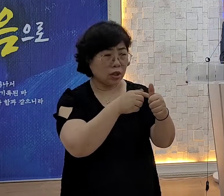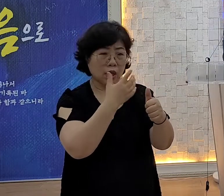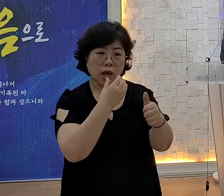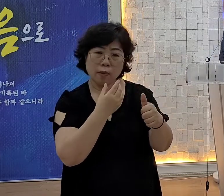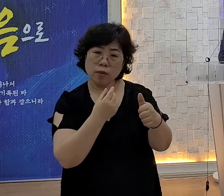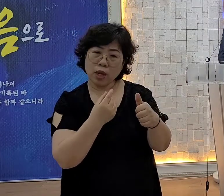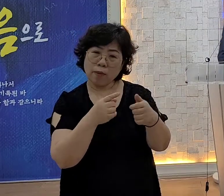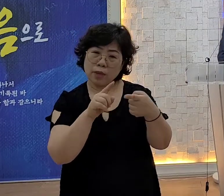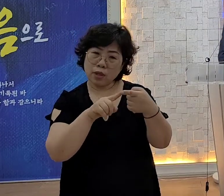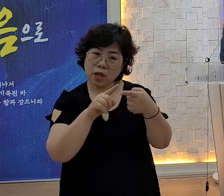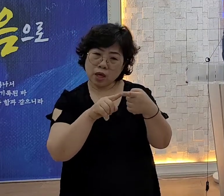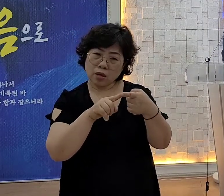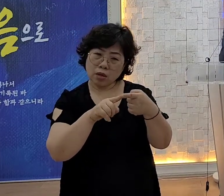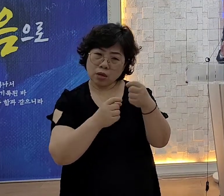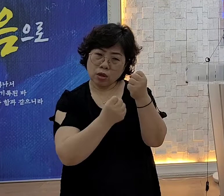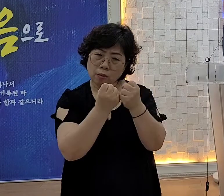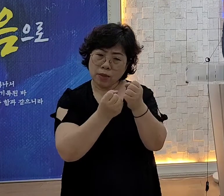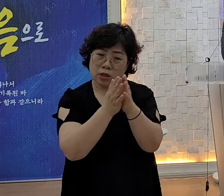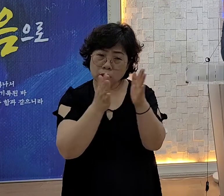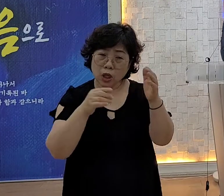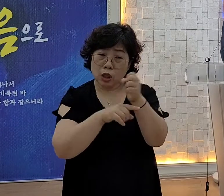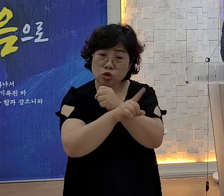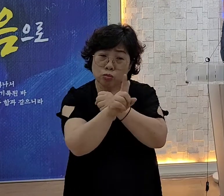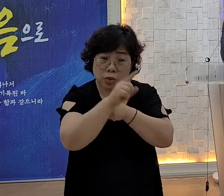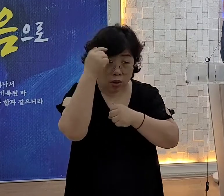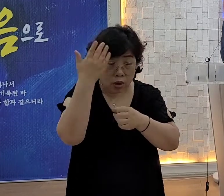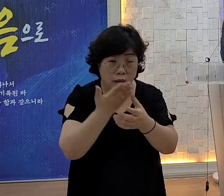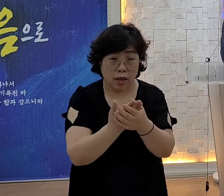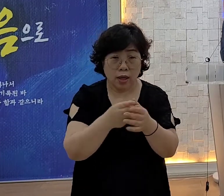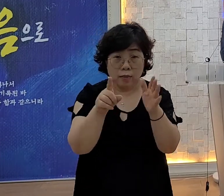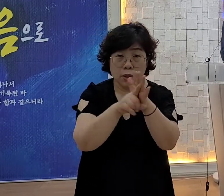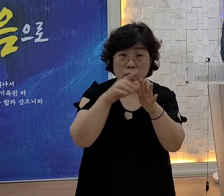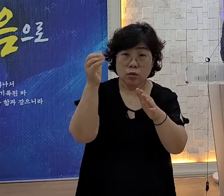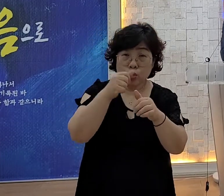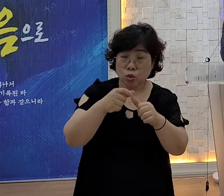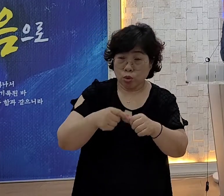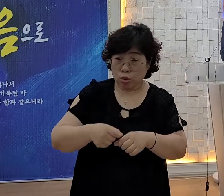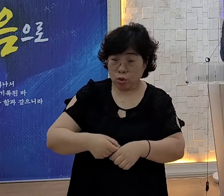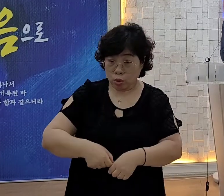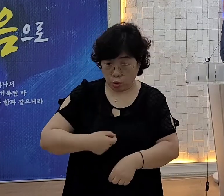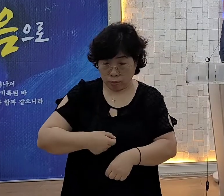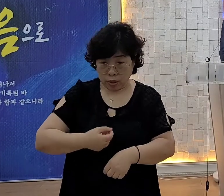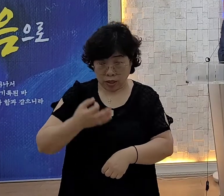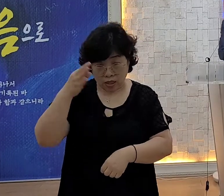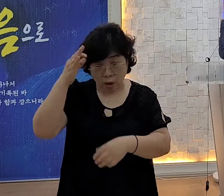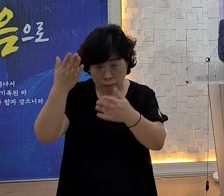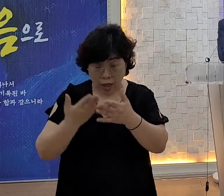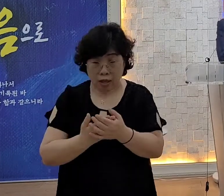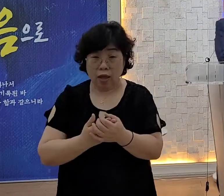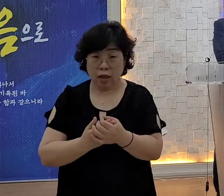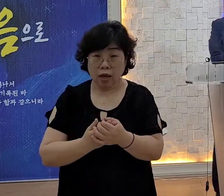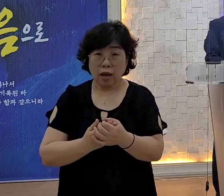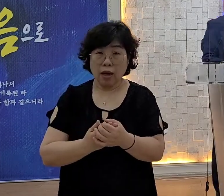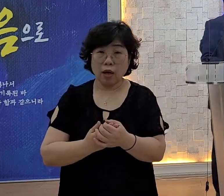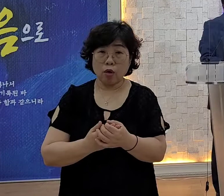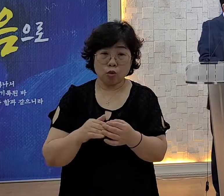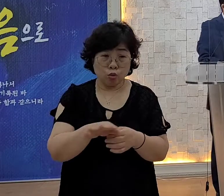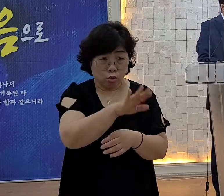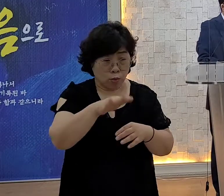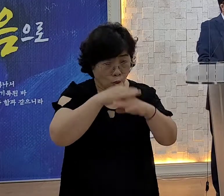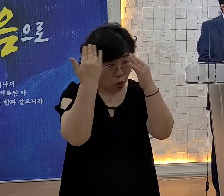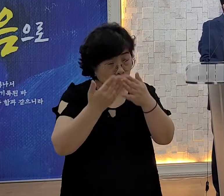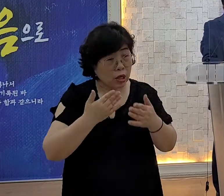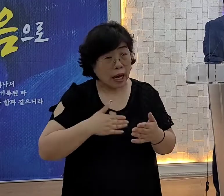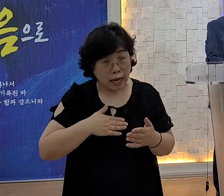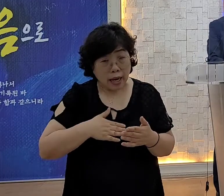이제 질문이 시작됩니다. 믿음으로 어렵다함을 받는다라는 이 사실은 이신칭이라고 다 아는 얘기인데